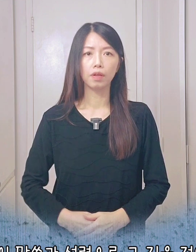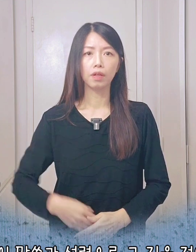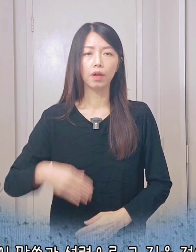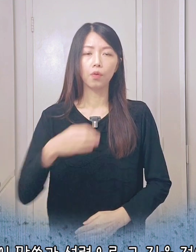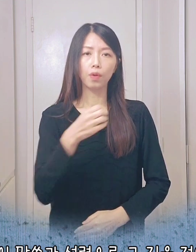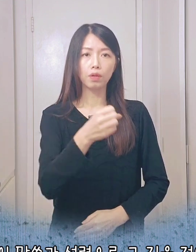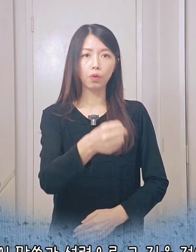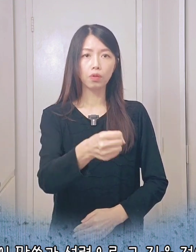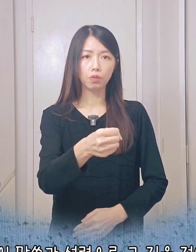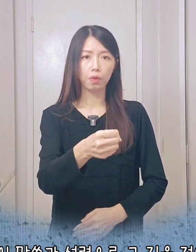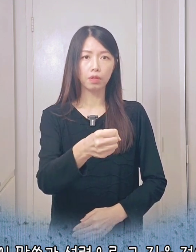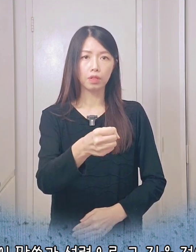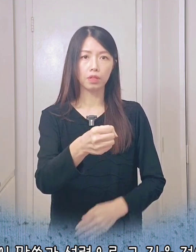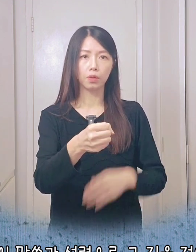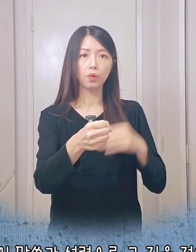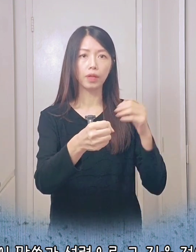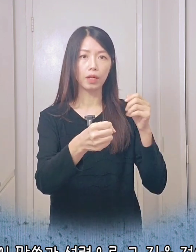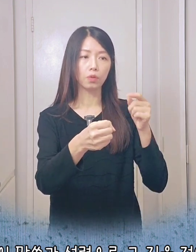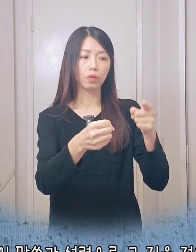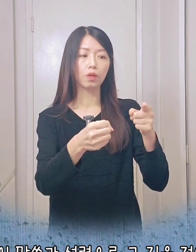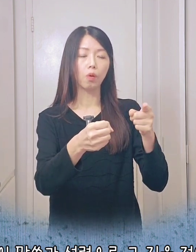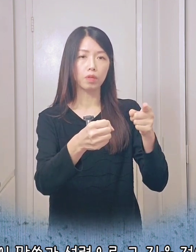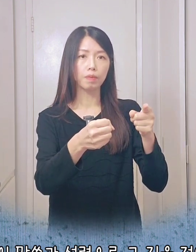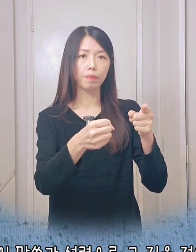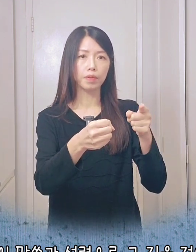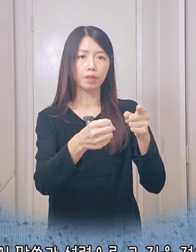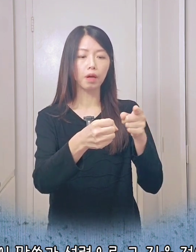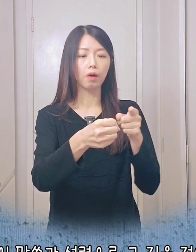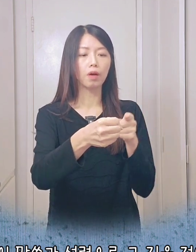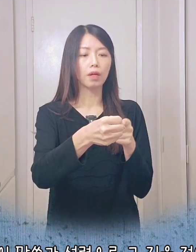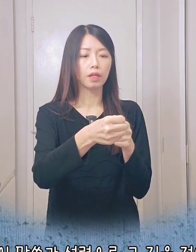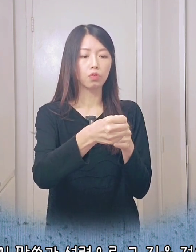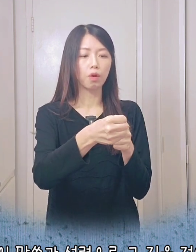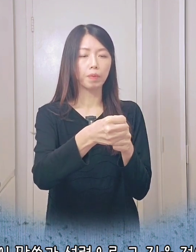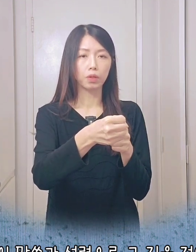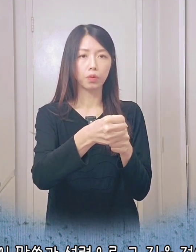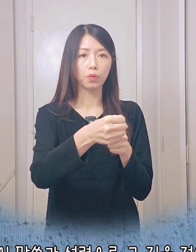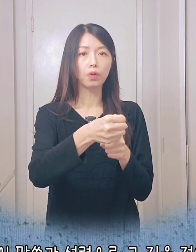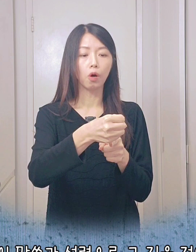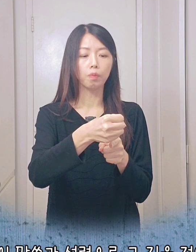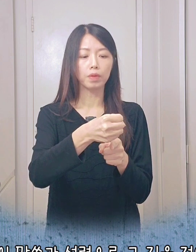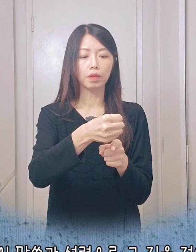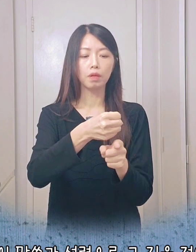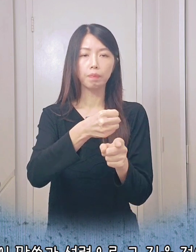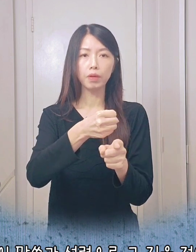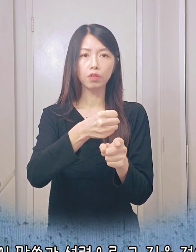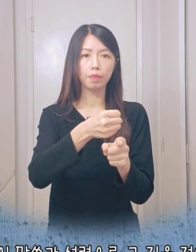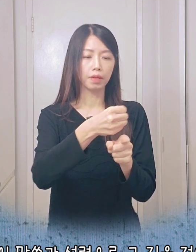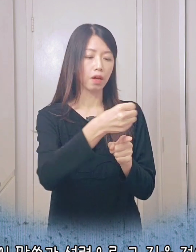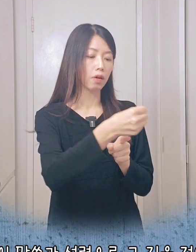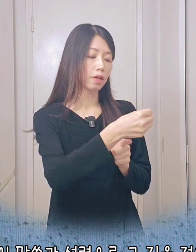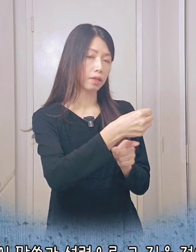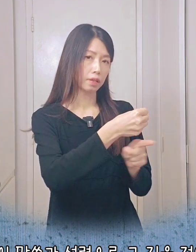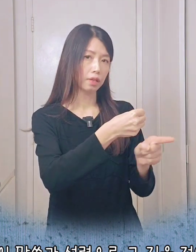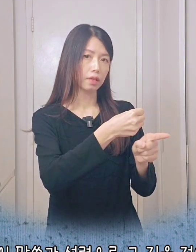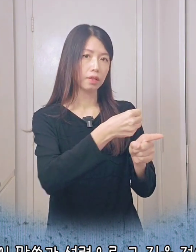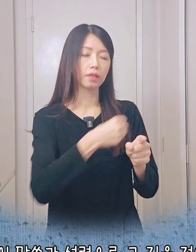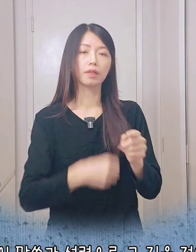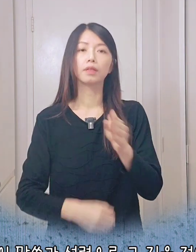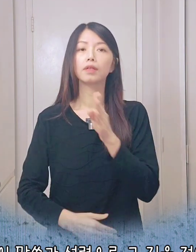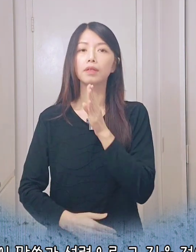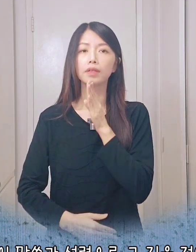뜻의 수어는 왼손은 주먹을 쥐시고 다른 손은 검지만 펴셔서 이 주먹 밑으로 검지를 빼주시면 돼요.